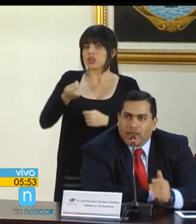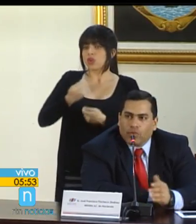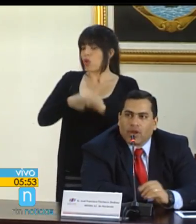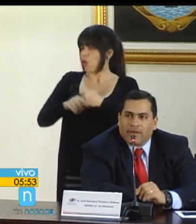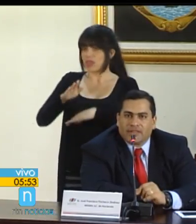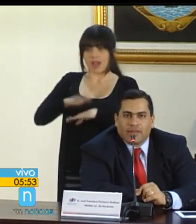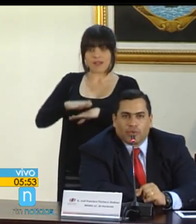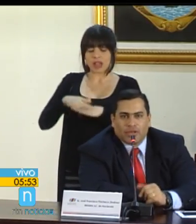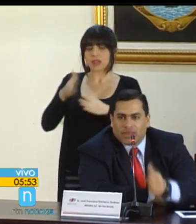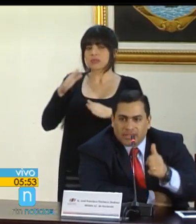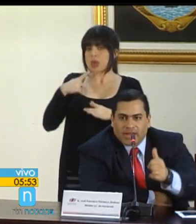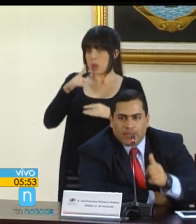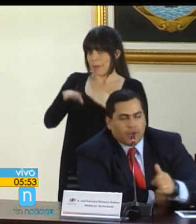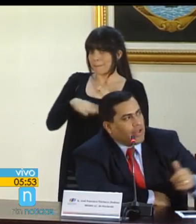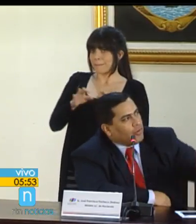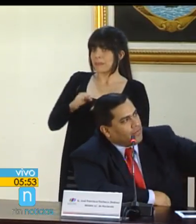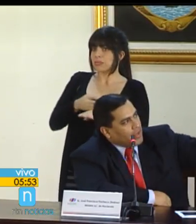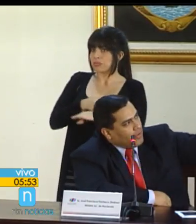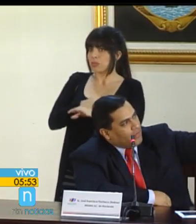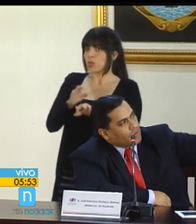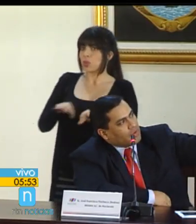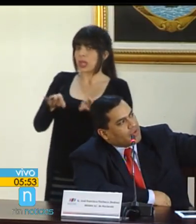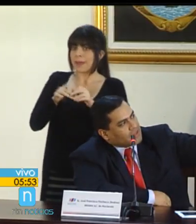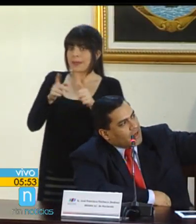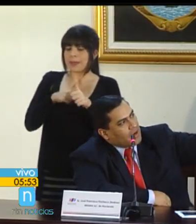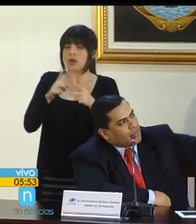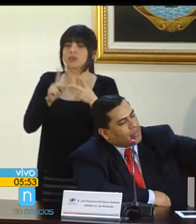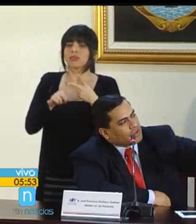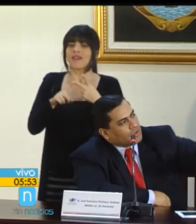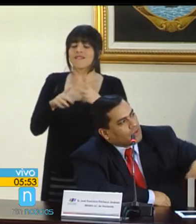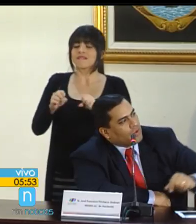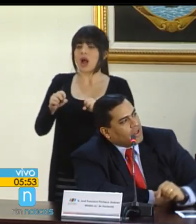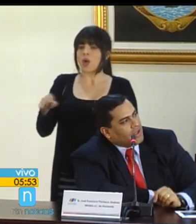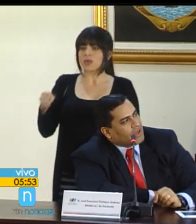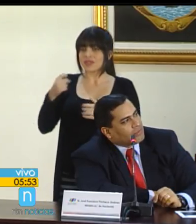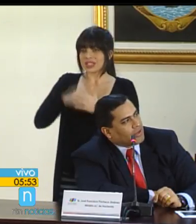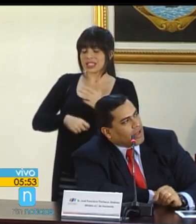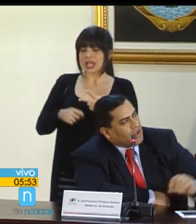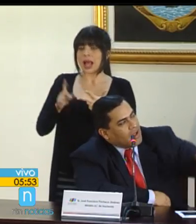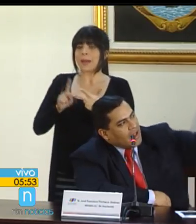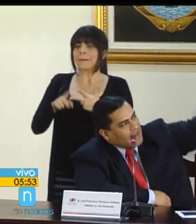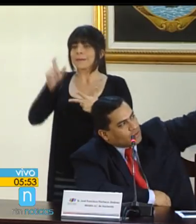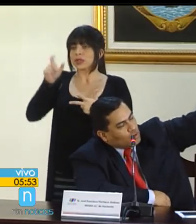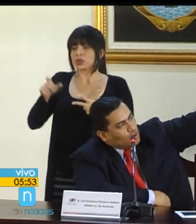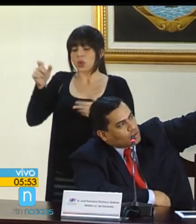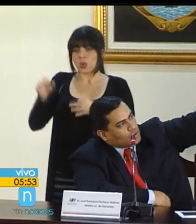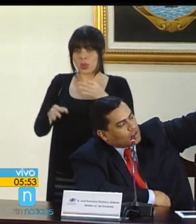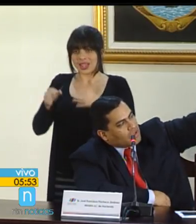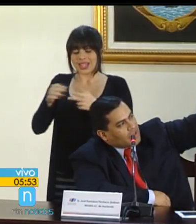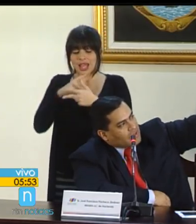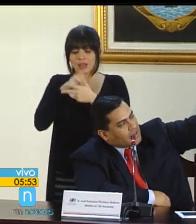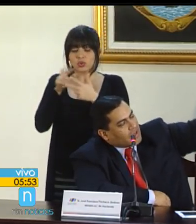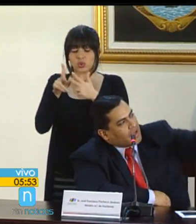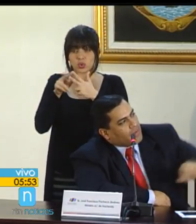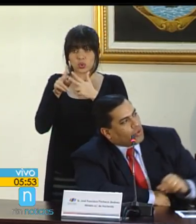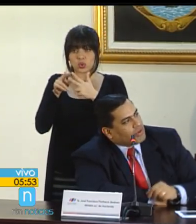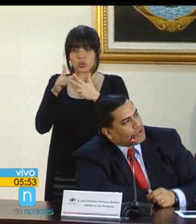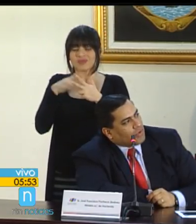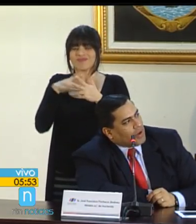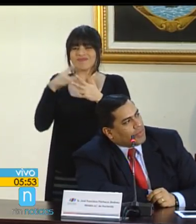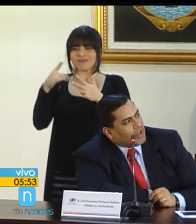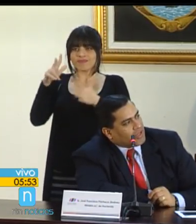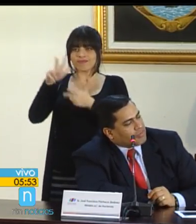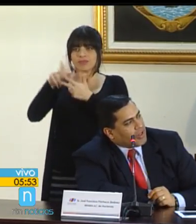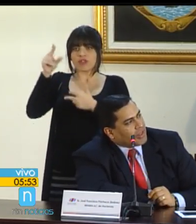que ya tiene un avance importante, sería el primero. Fraude fiscal, personas jurídicas, ¿verdad? Estos 2 nos interesa que haya